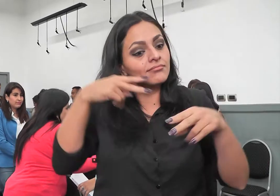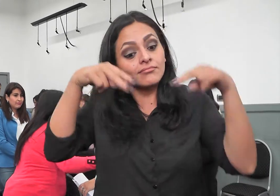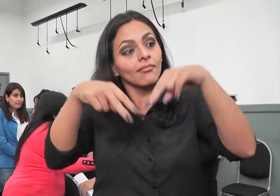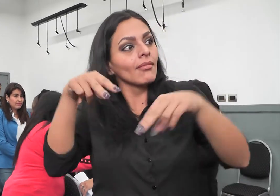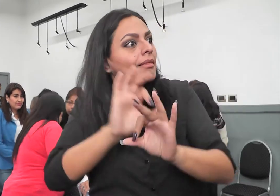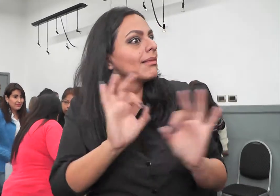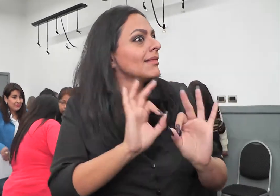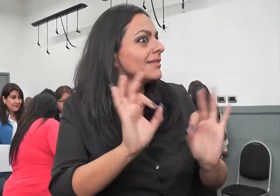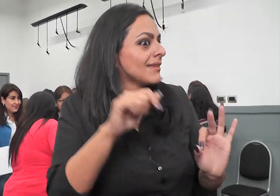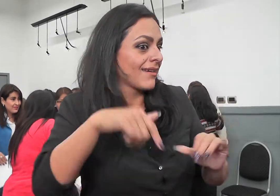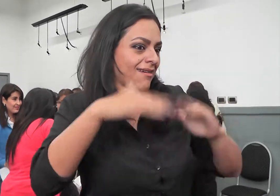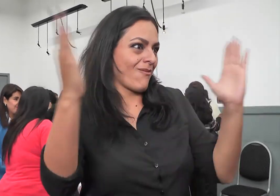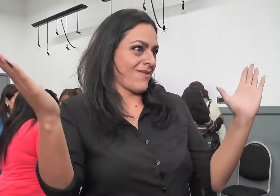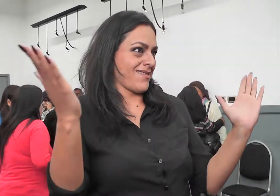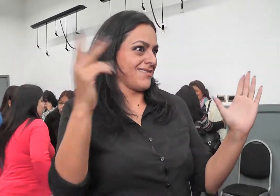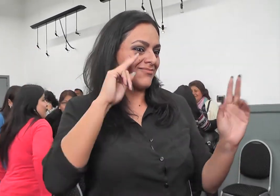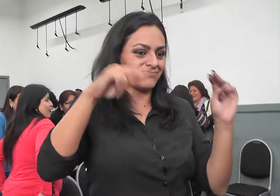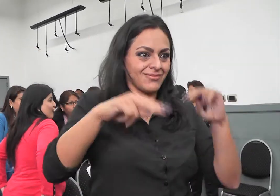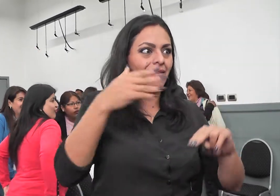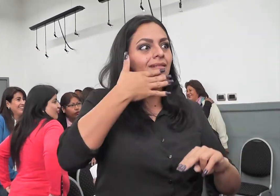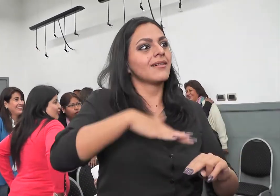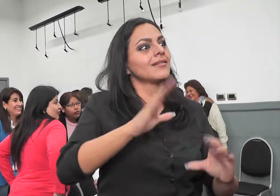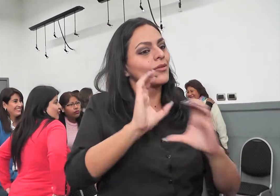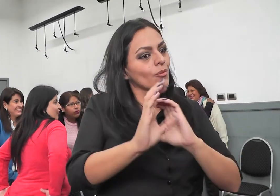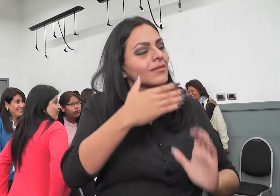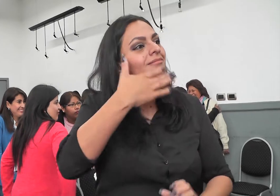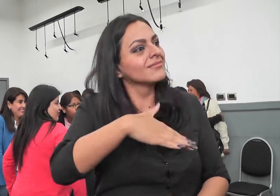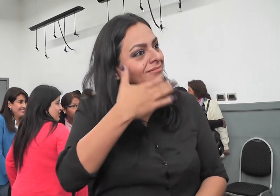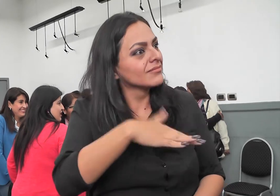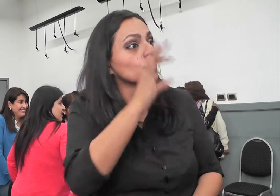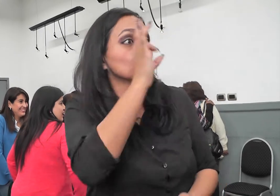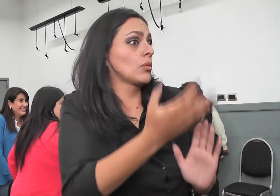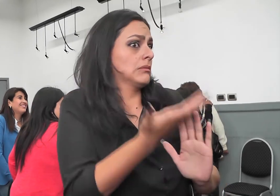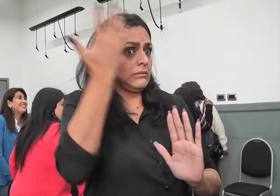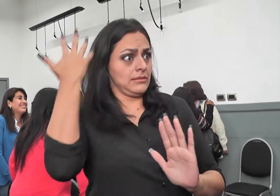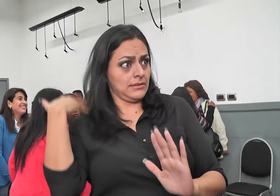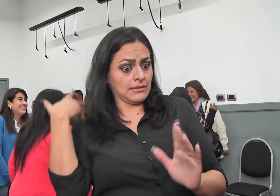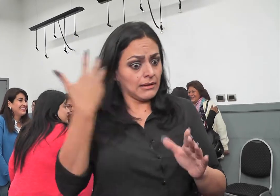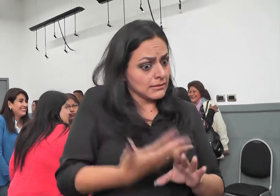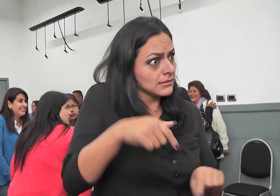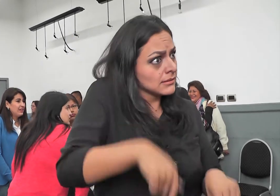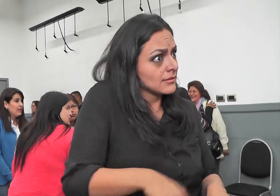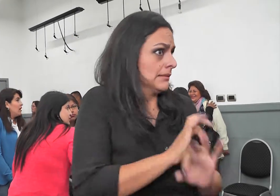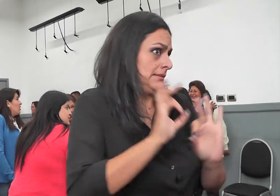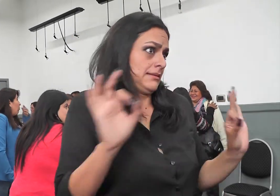comunicación, porque sabemos que la comunidad sorda es desconocida para los oyentes, porque nunca se entendió sus rasgos